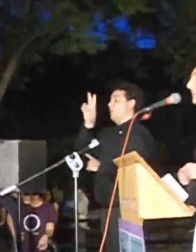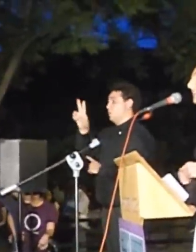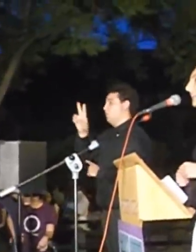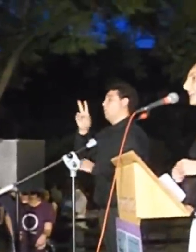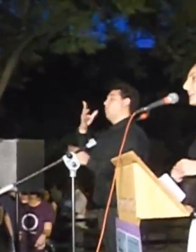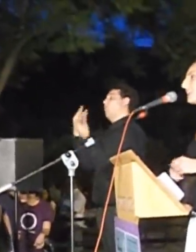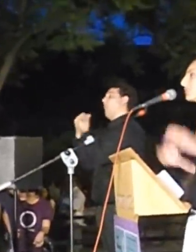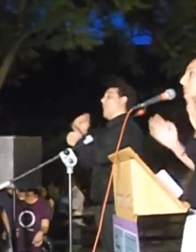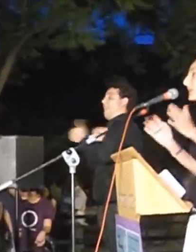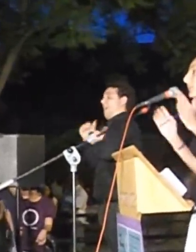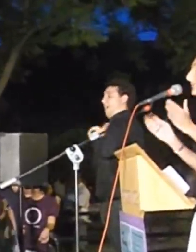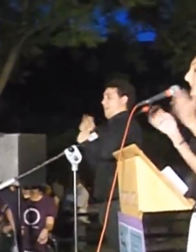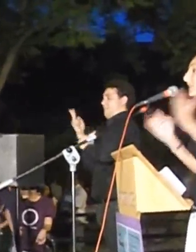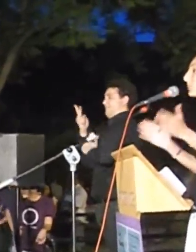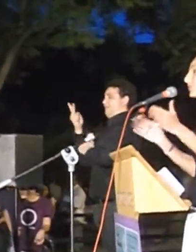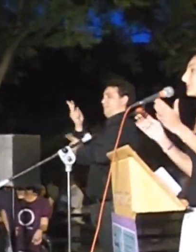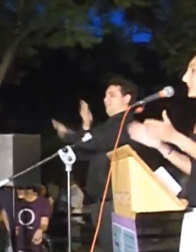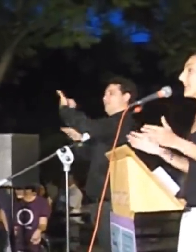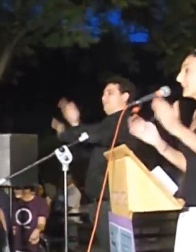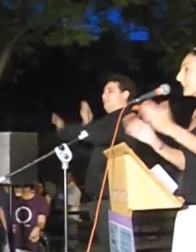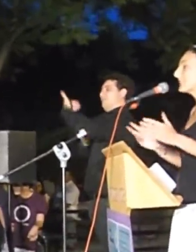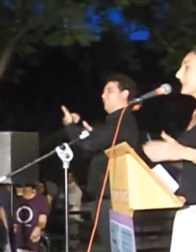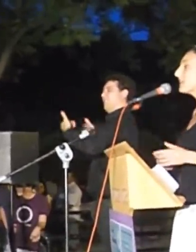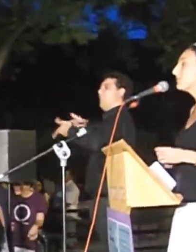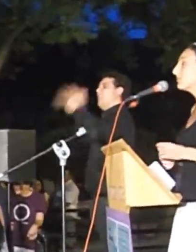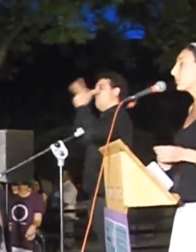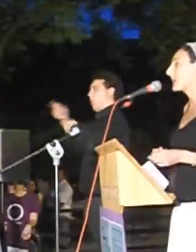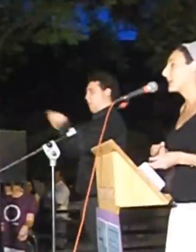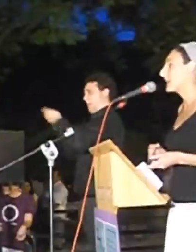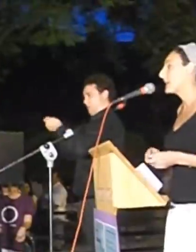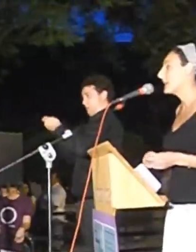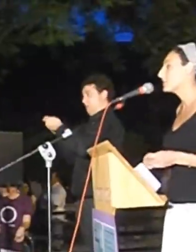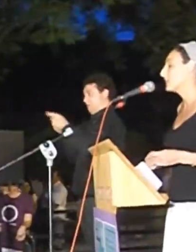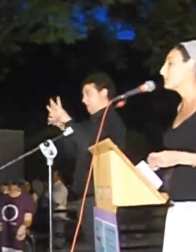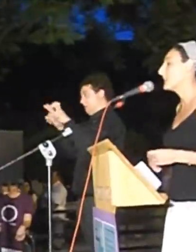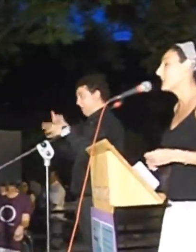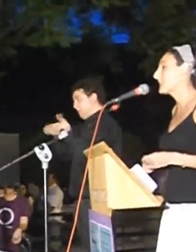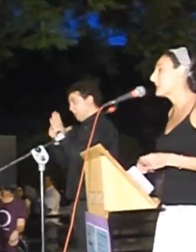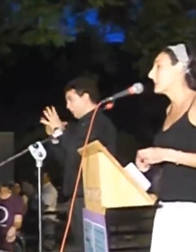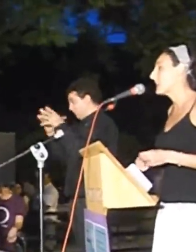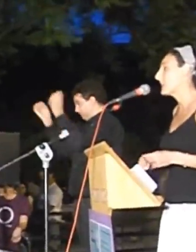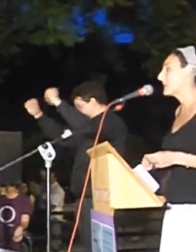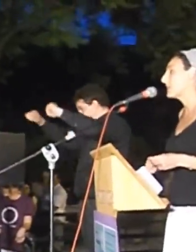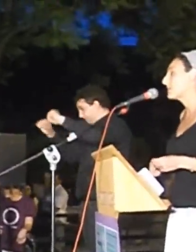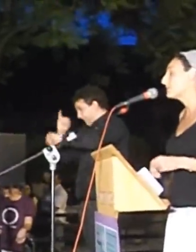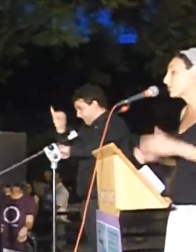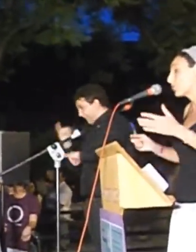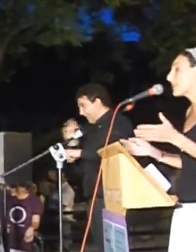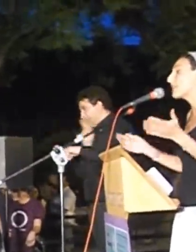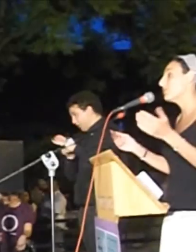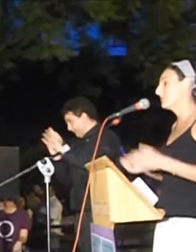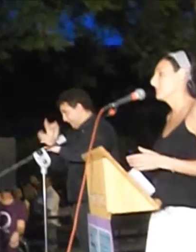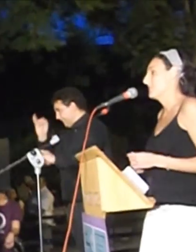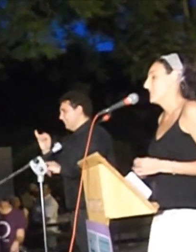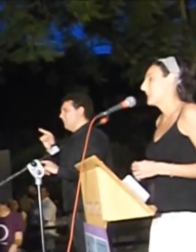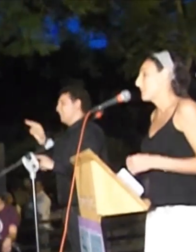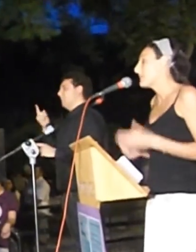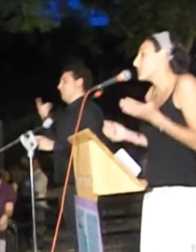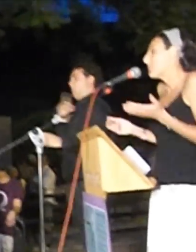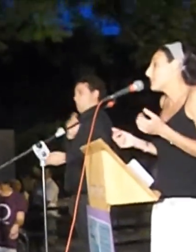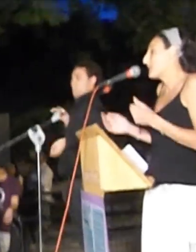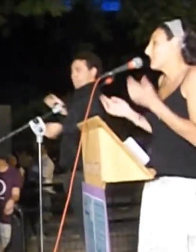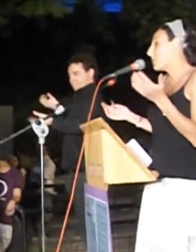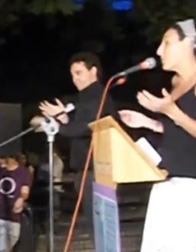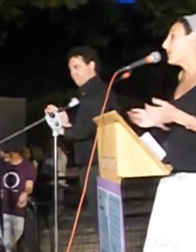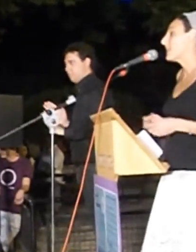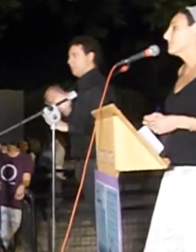Eh entonces Os voy a contar En qué punto está el Z porque es una especie de sondeo que van